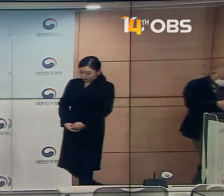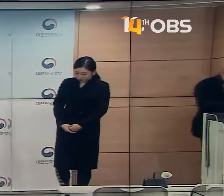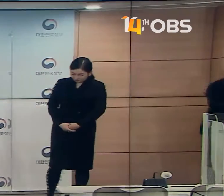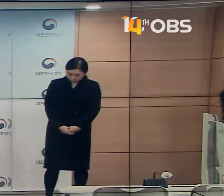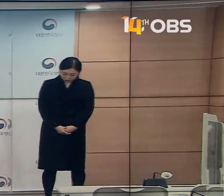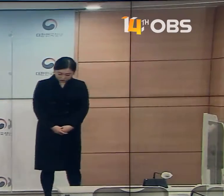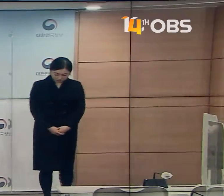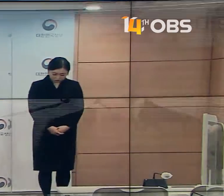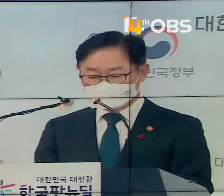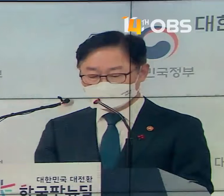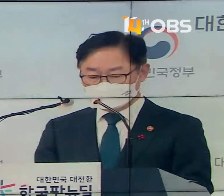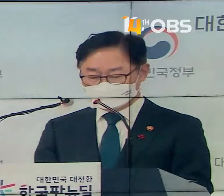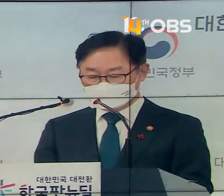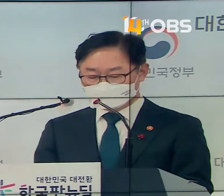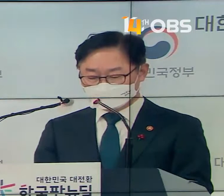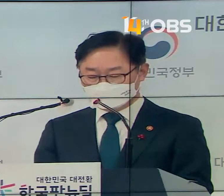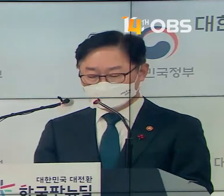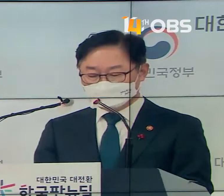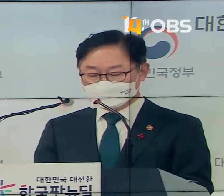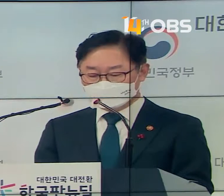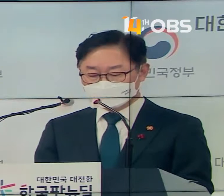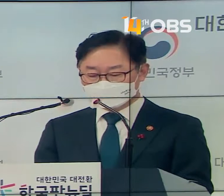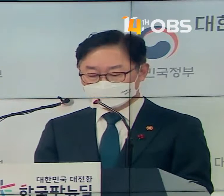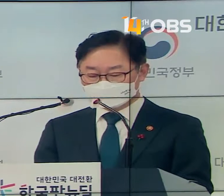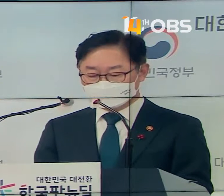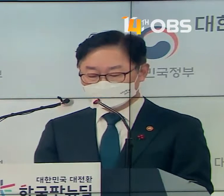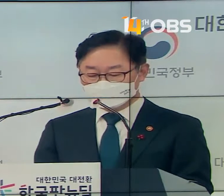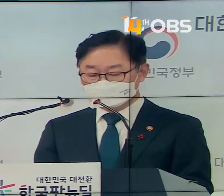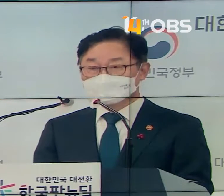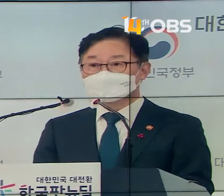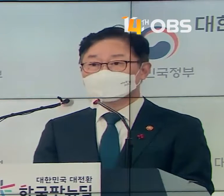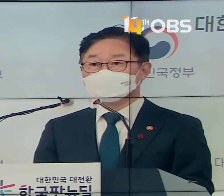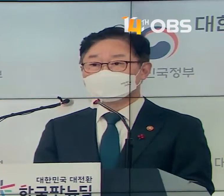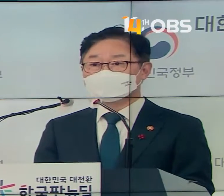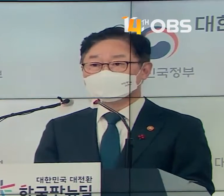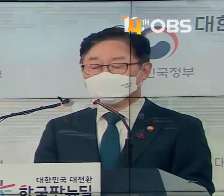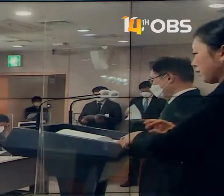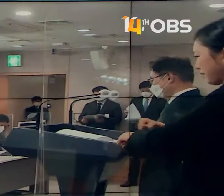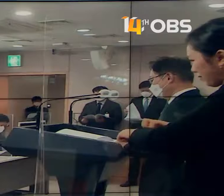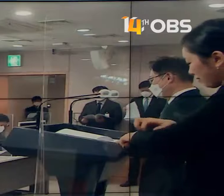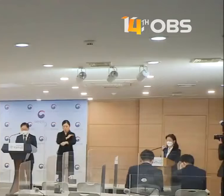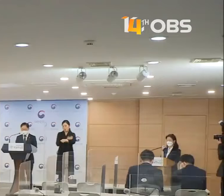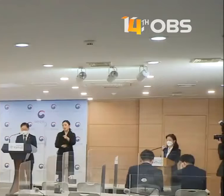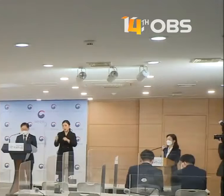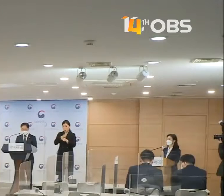민생경제 회복을 위해 중소기업인과 소상공인을 적극 발굴했다고 설명했습니다. 계속해서 정보윤 기자입니다.